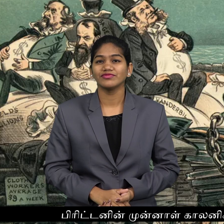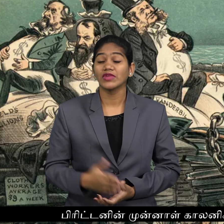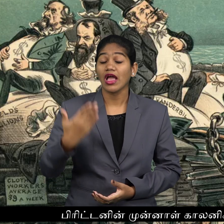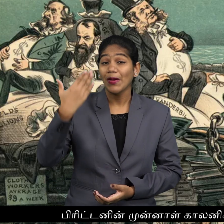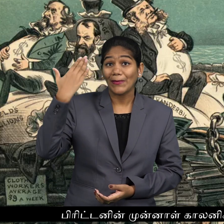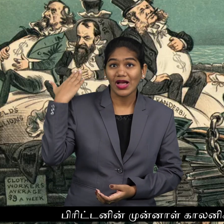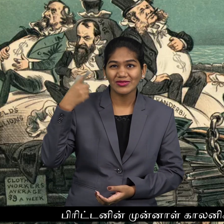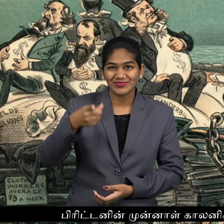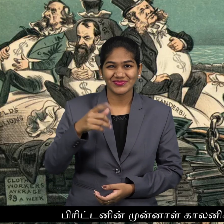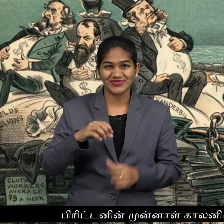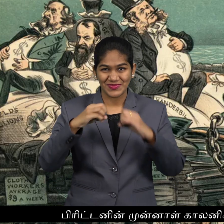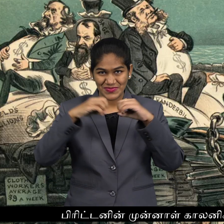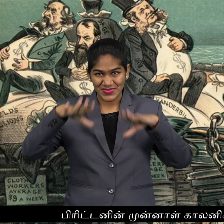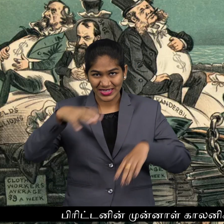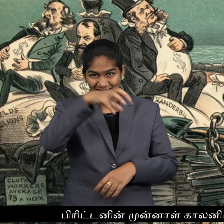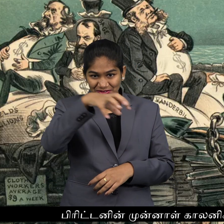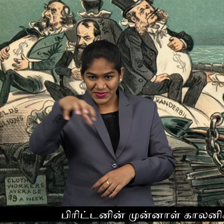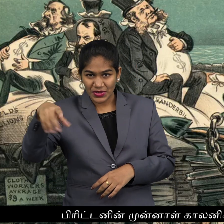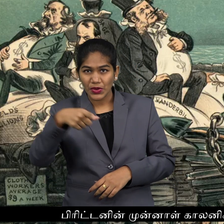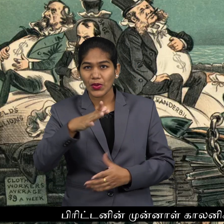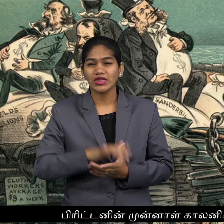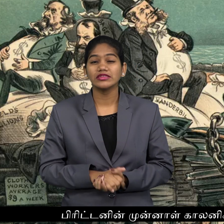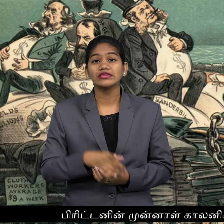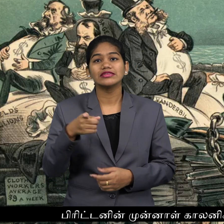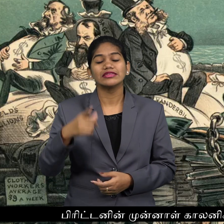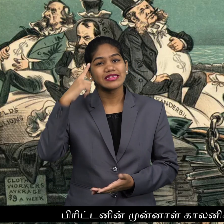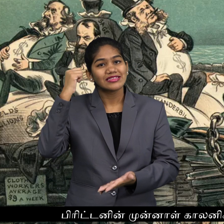பிரிட்டனின் முன்னாள் காலனிகளுக்கு சுதந்திரம் வழங்கப்பட்டது.